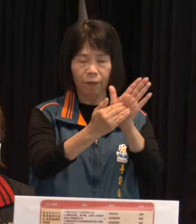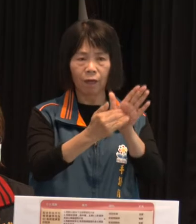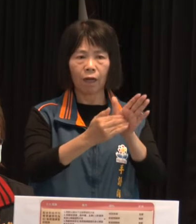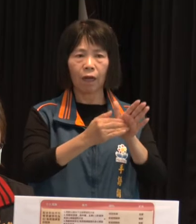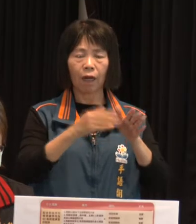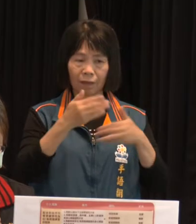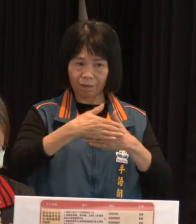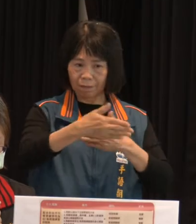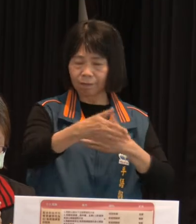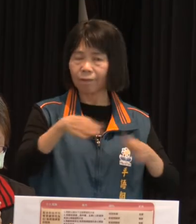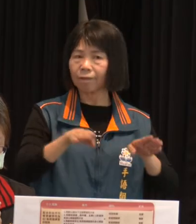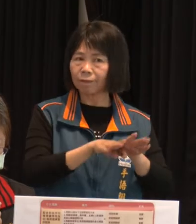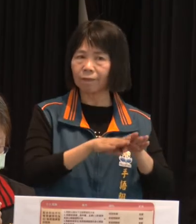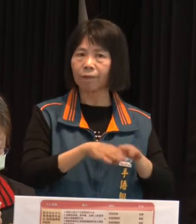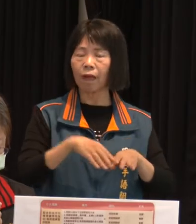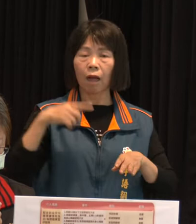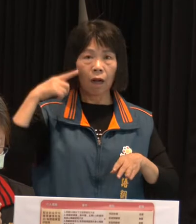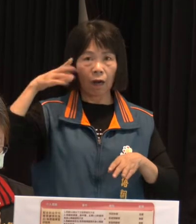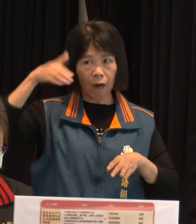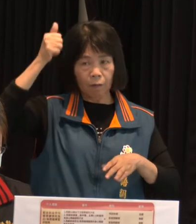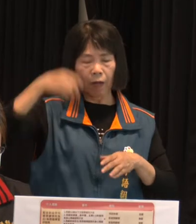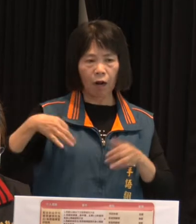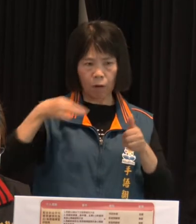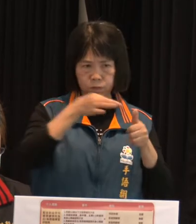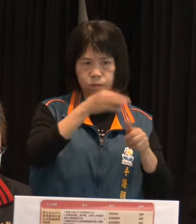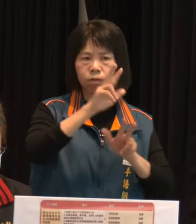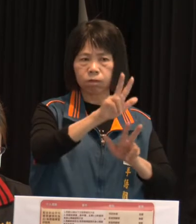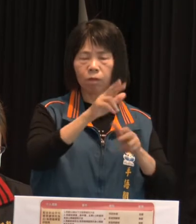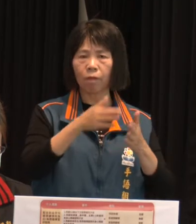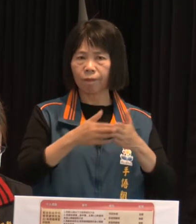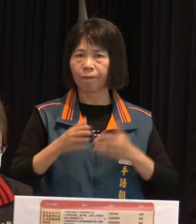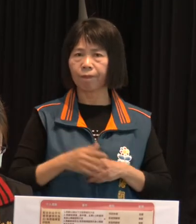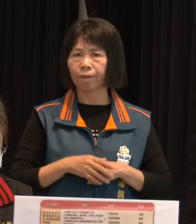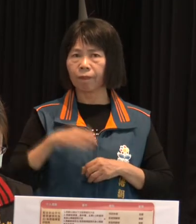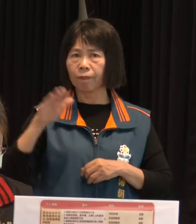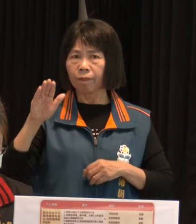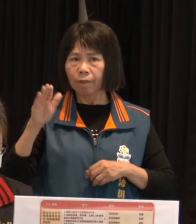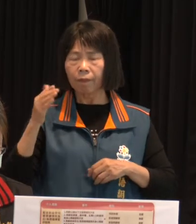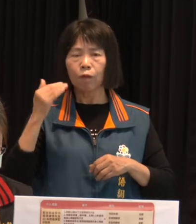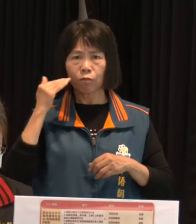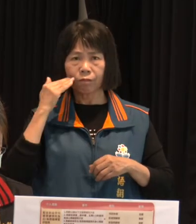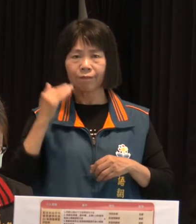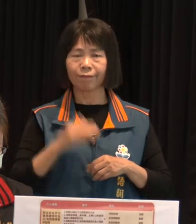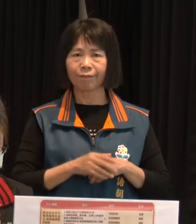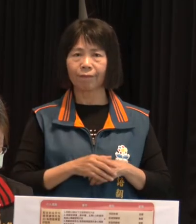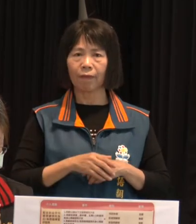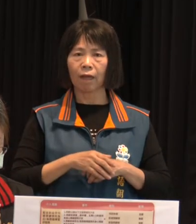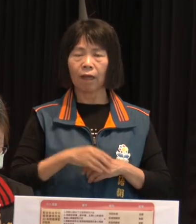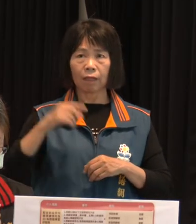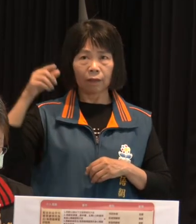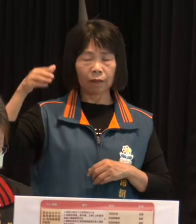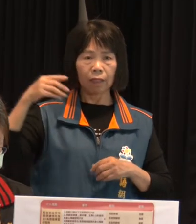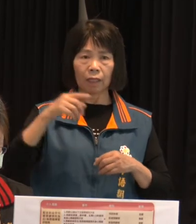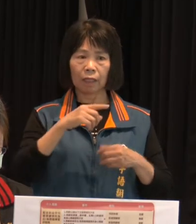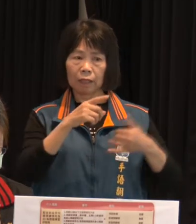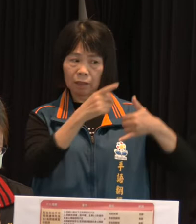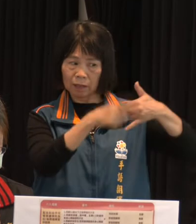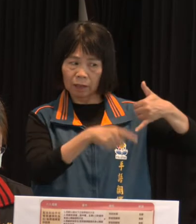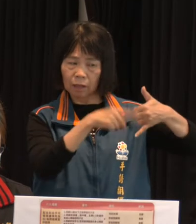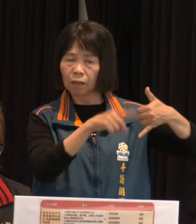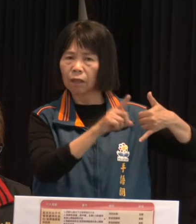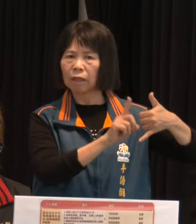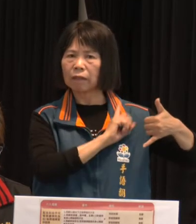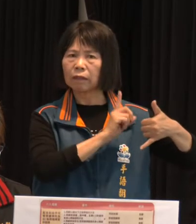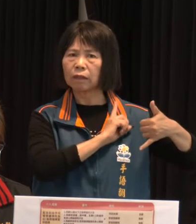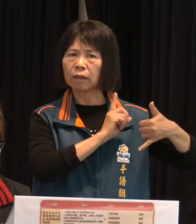假，雇主需要给付工资。那如果是因为我们劳方就是个人因素被框